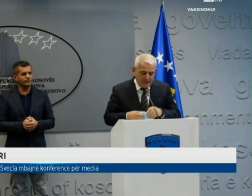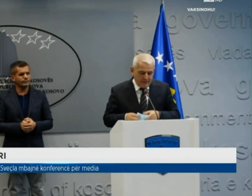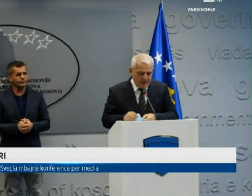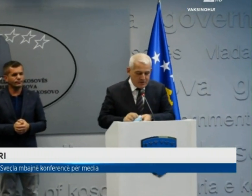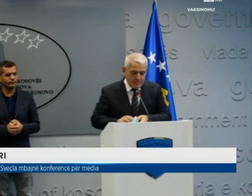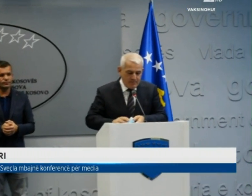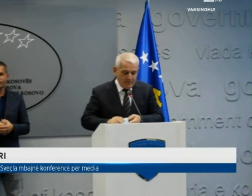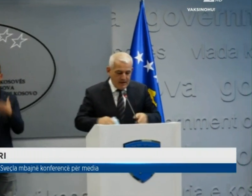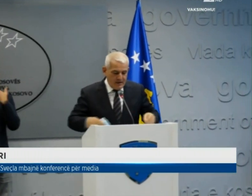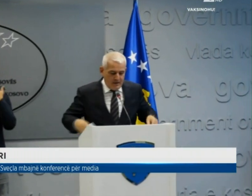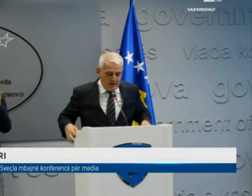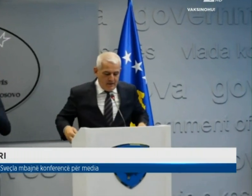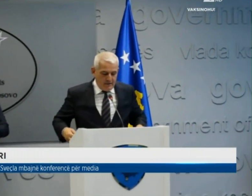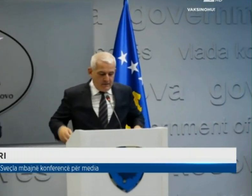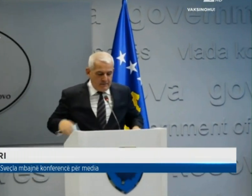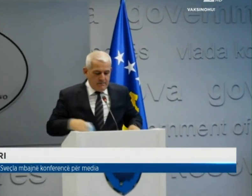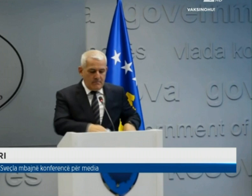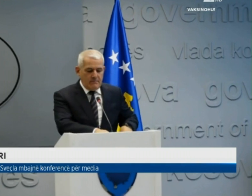Faleminderit shumë.